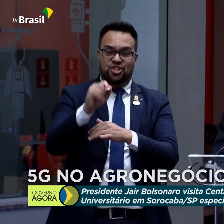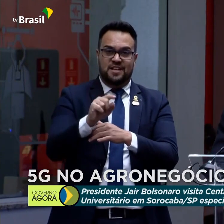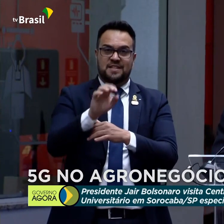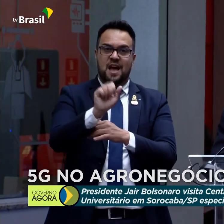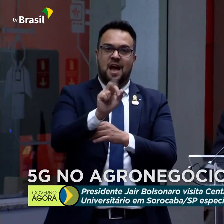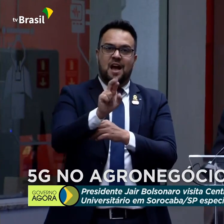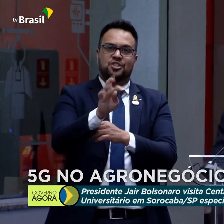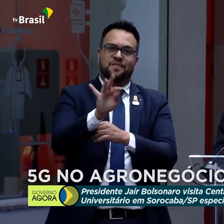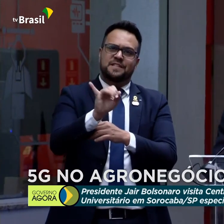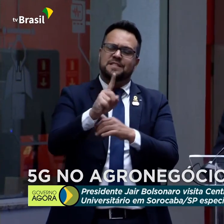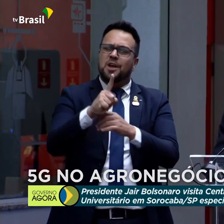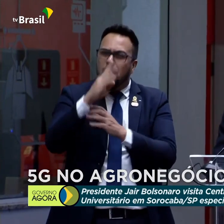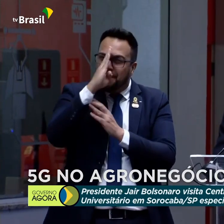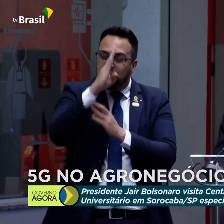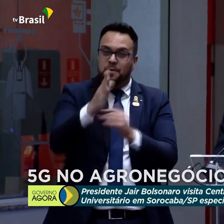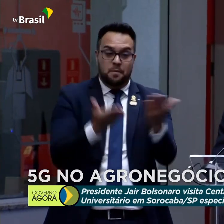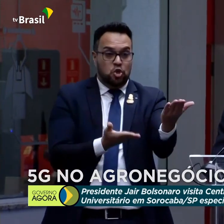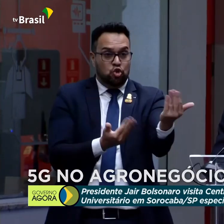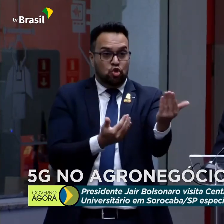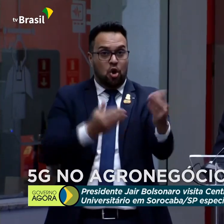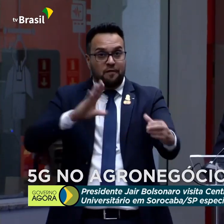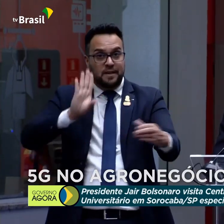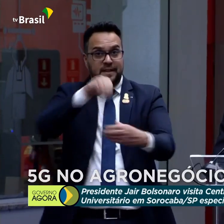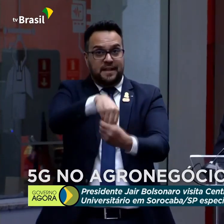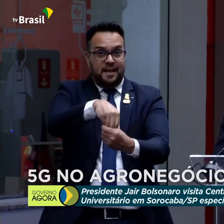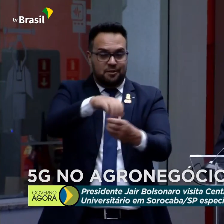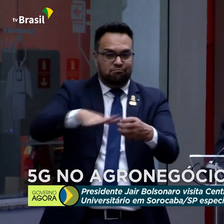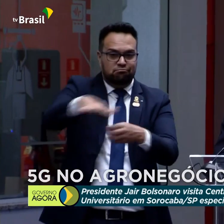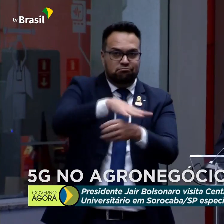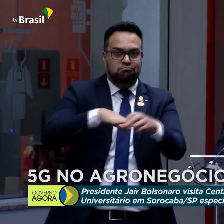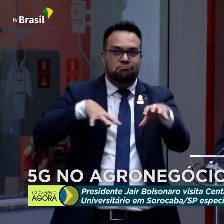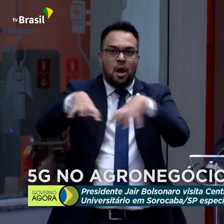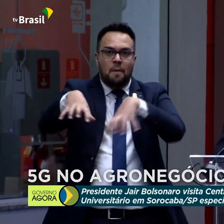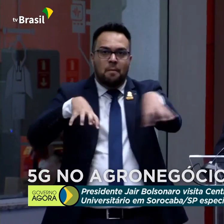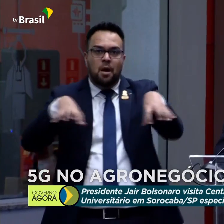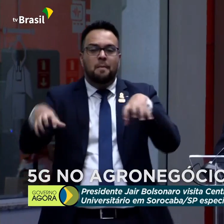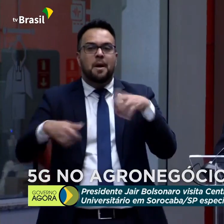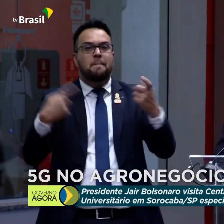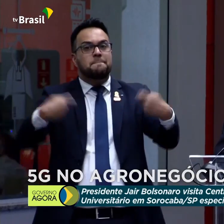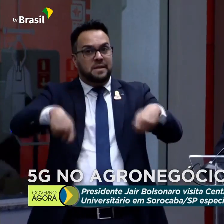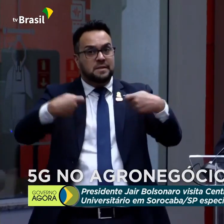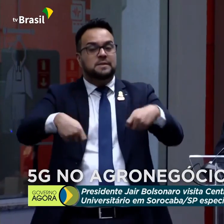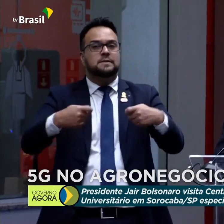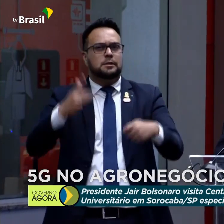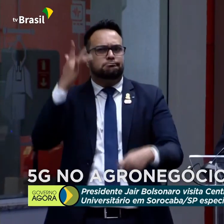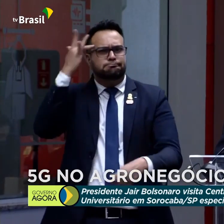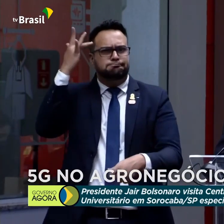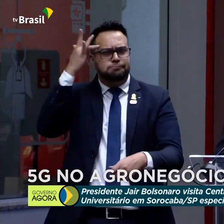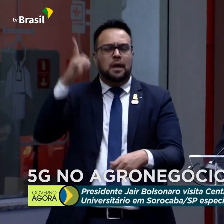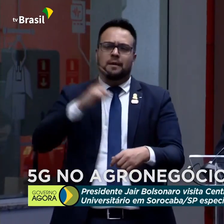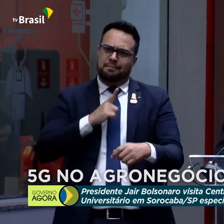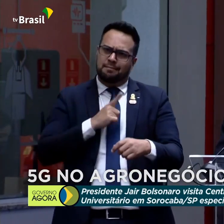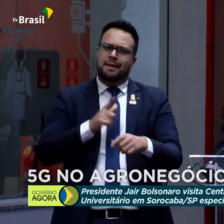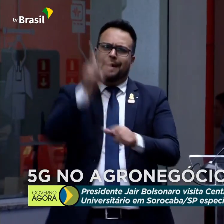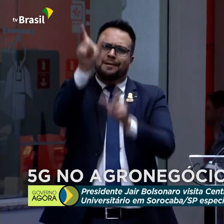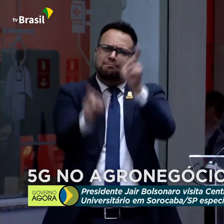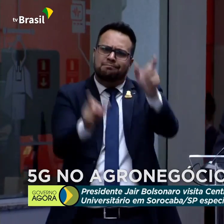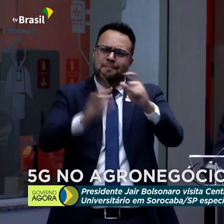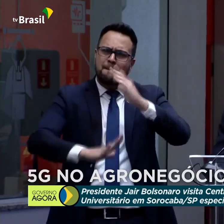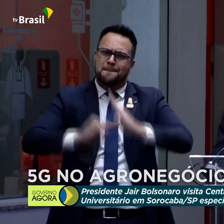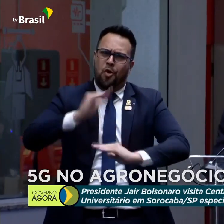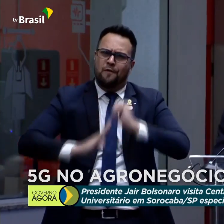de jovens profissionais para esses setores. Nós precisamos de grandes profissionais, nós temos talentos gigantescos no